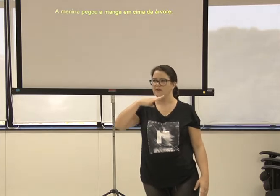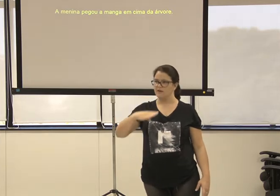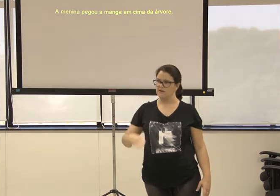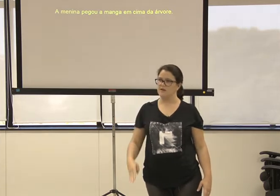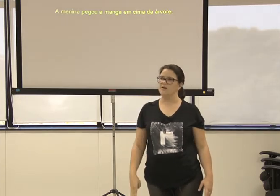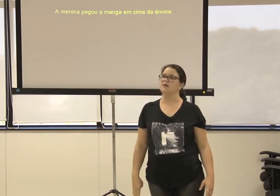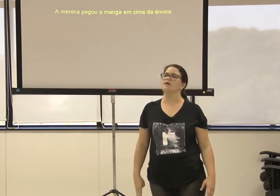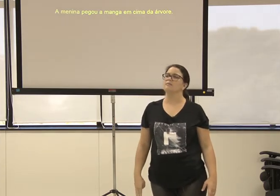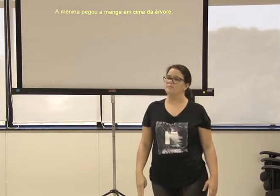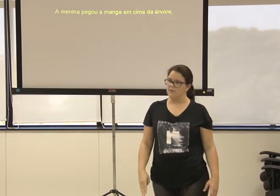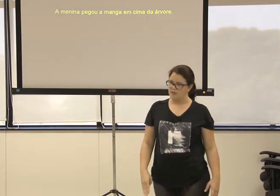Como é que você faria?